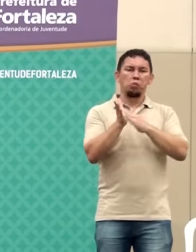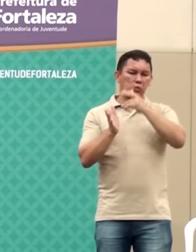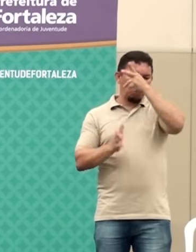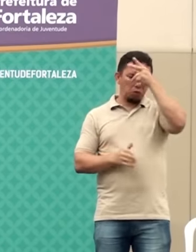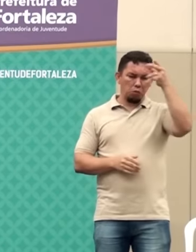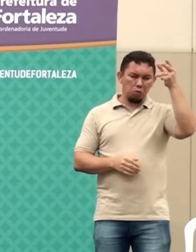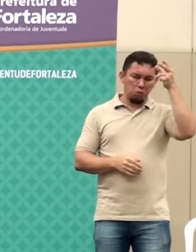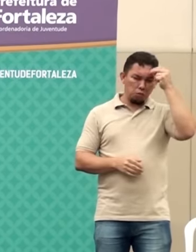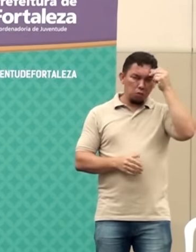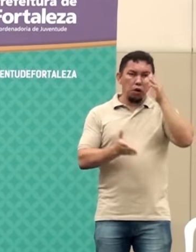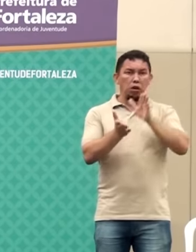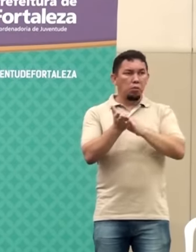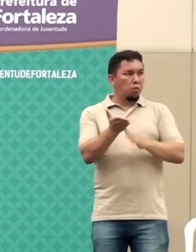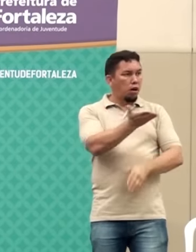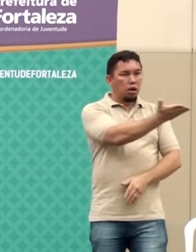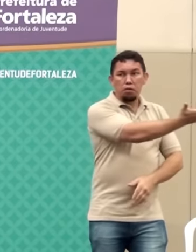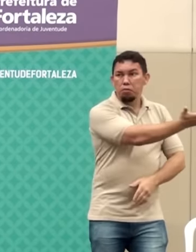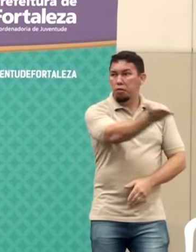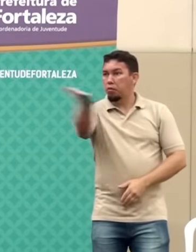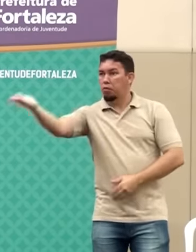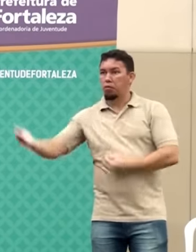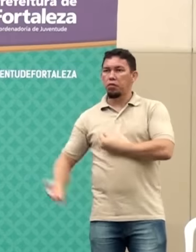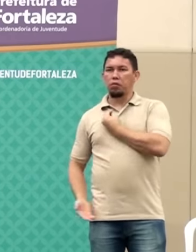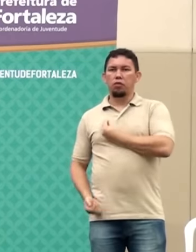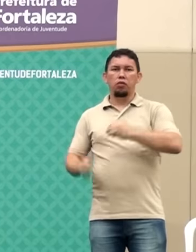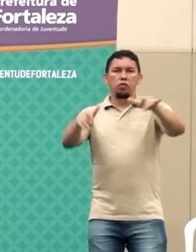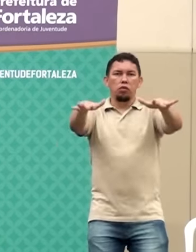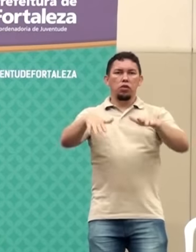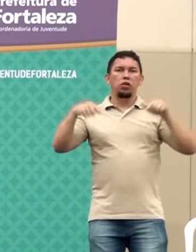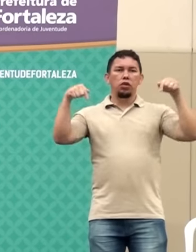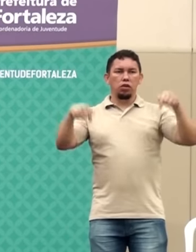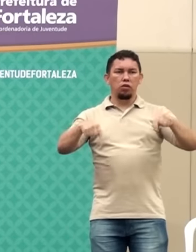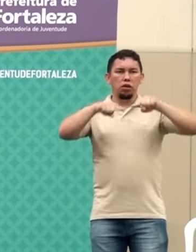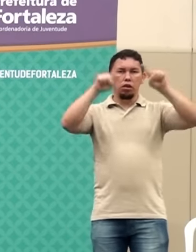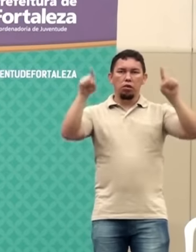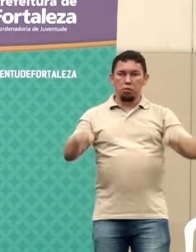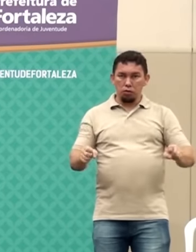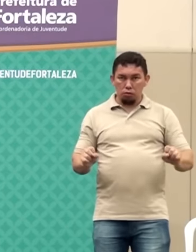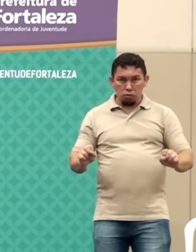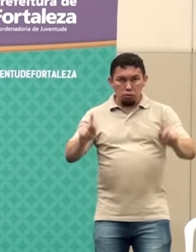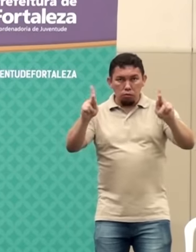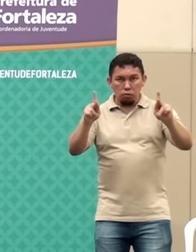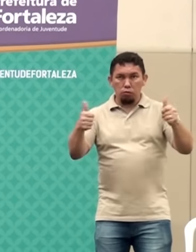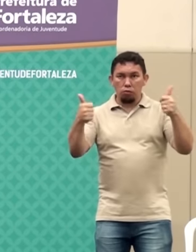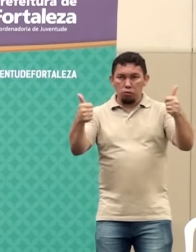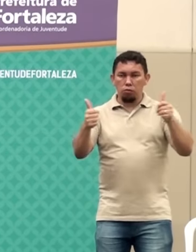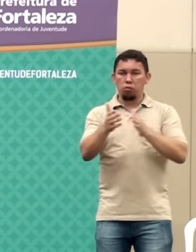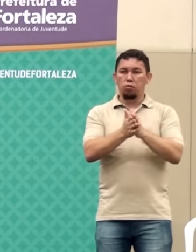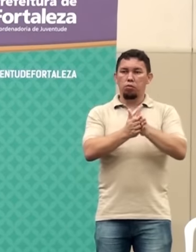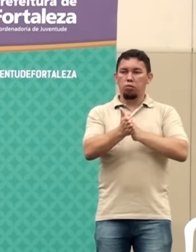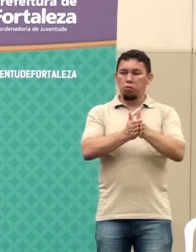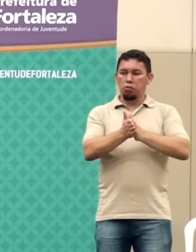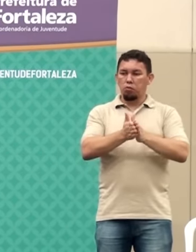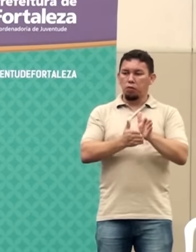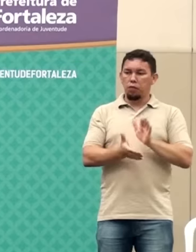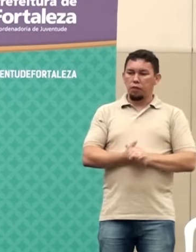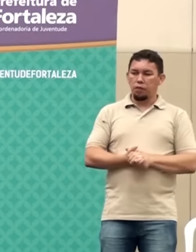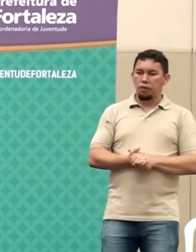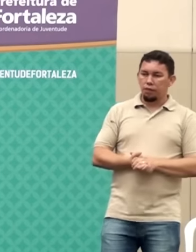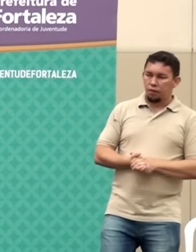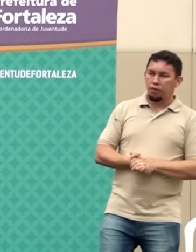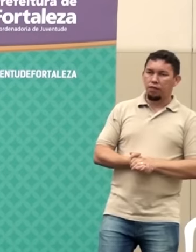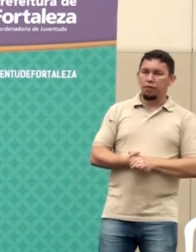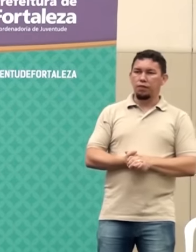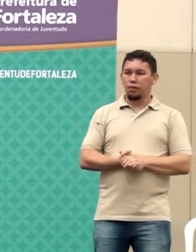de Fortaleza e parabéns para vocês também que estão aqui participando desse projeto. Ok? E até que, pessoal, para não perder aula, eu trouxe até o filhinho,